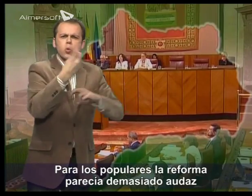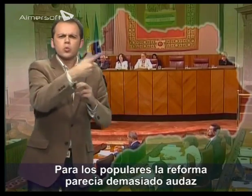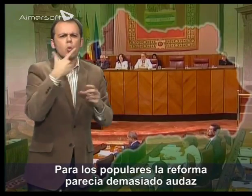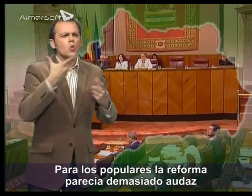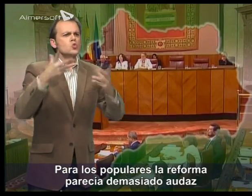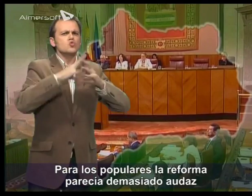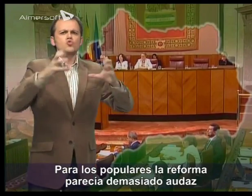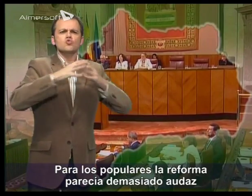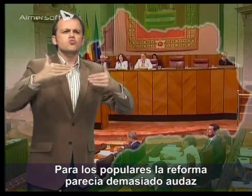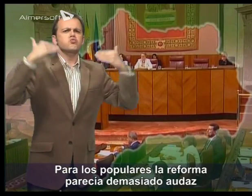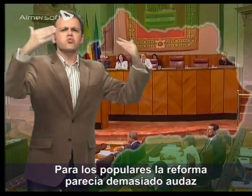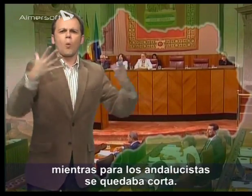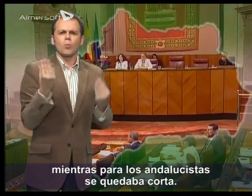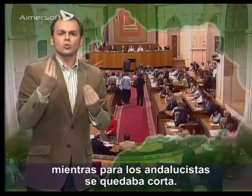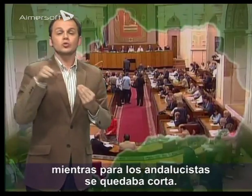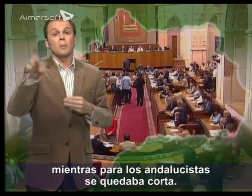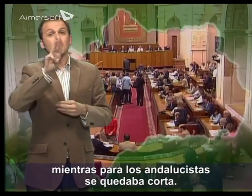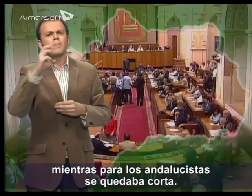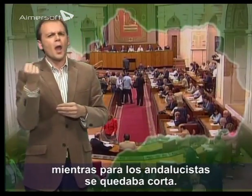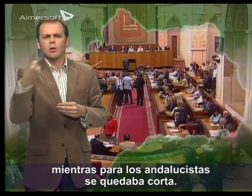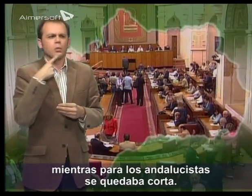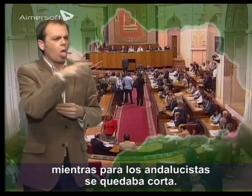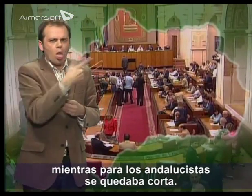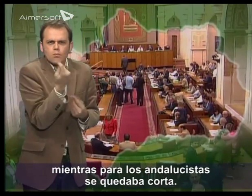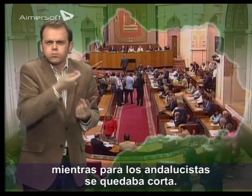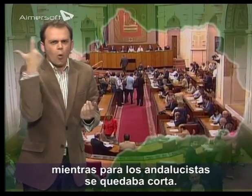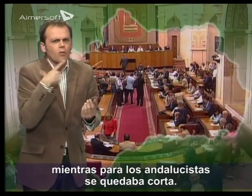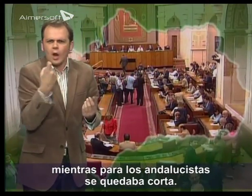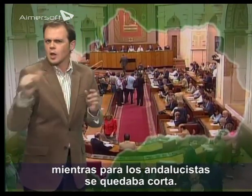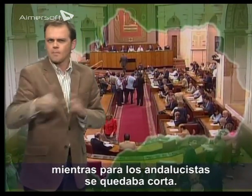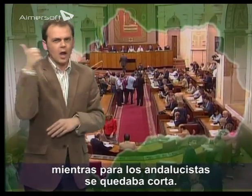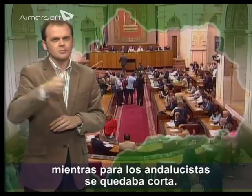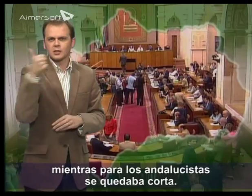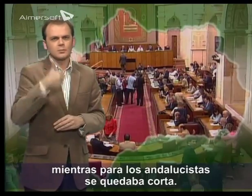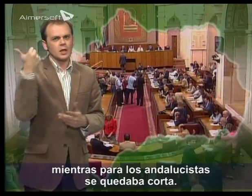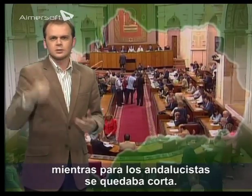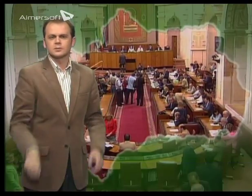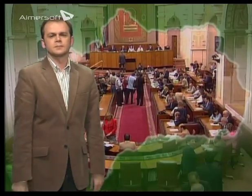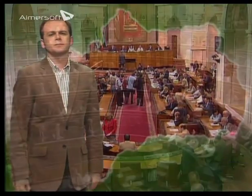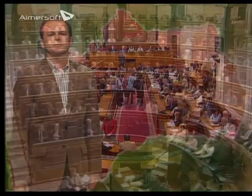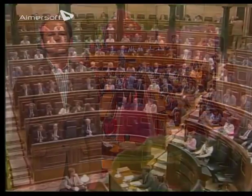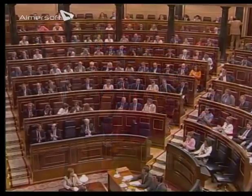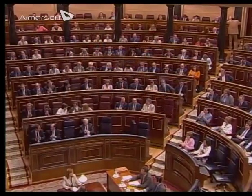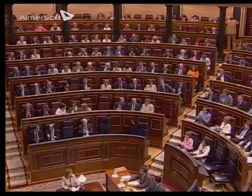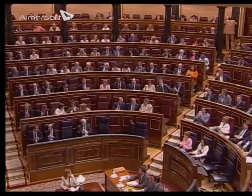reforma parecía demasiado audaz, mientras para los andalucistas se quedaba corta.